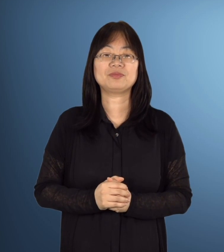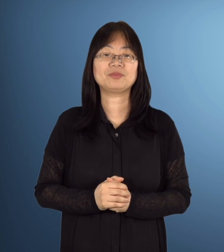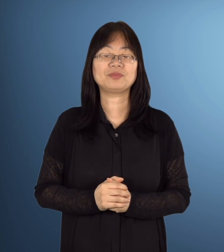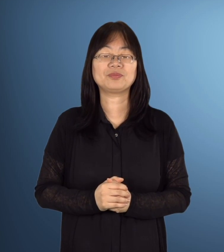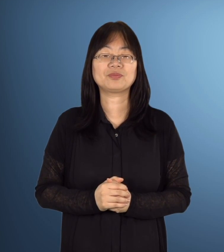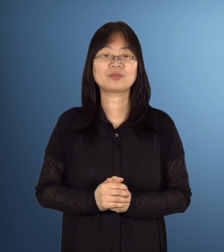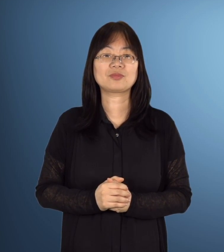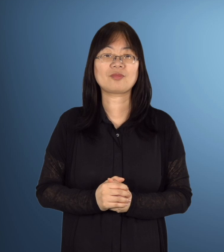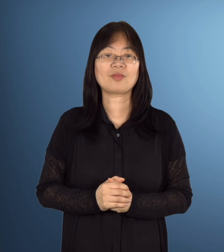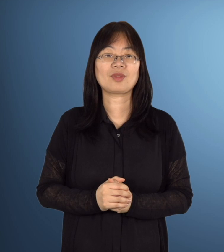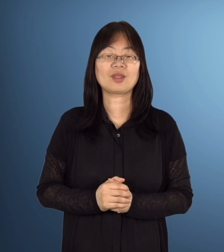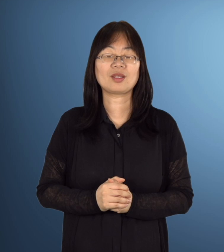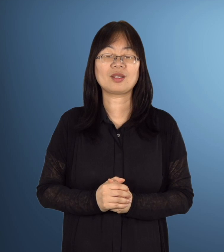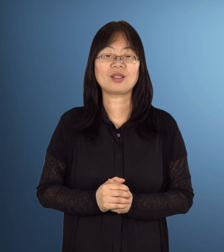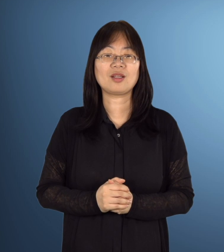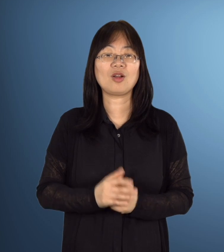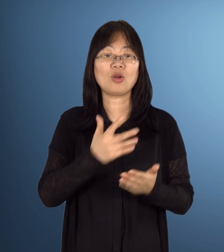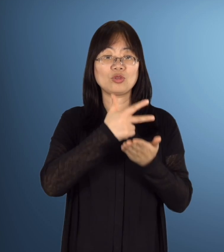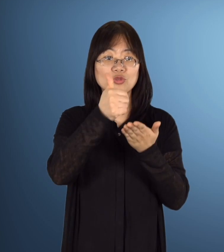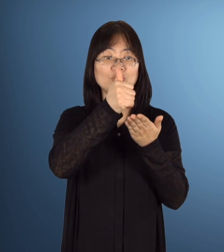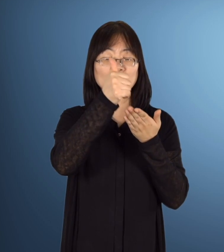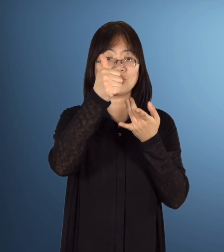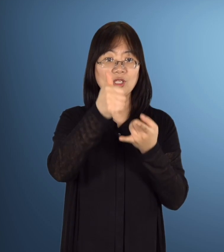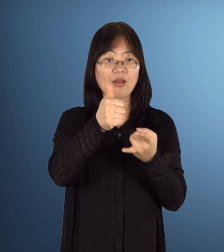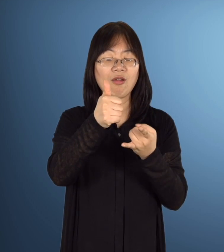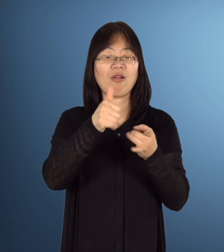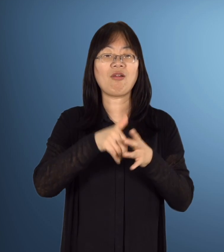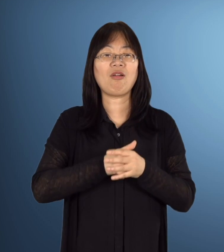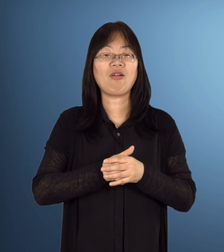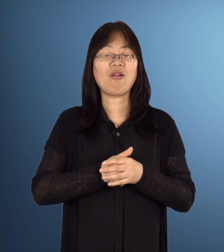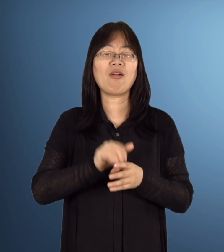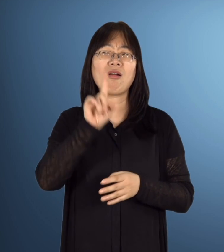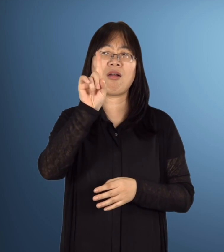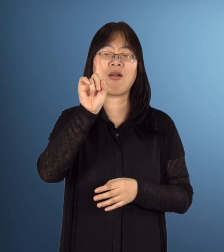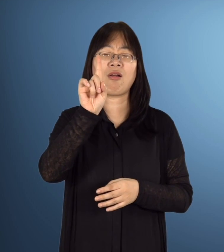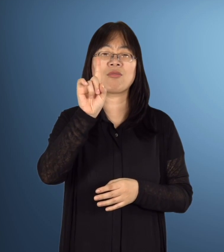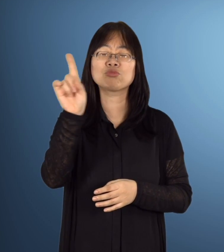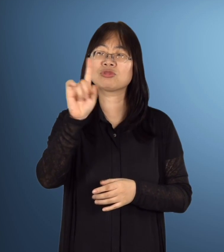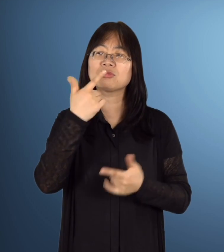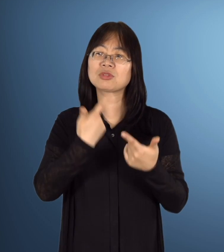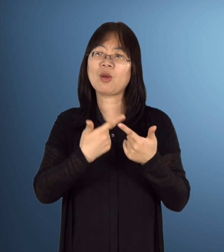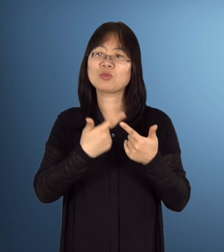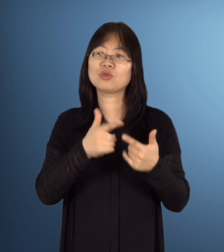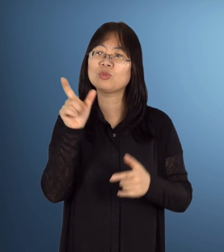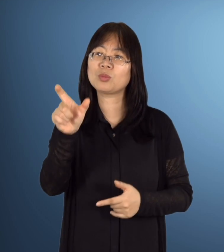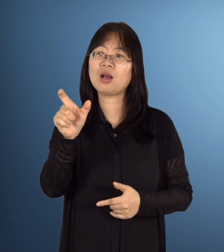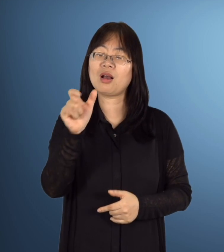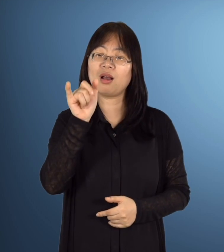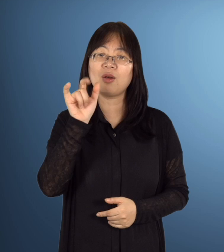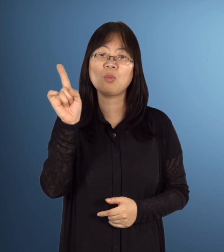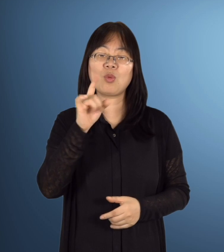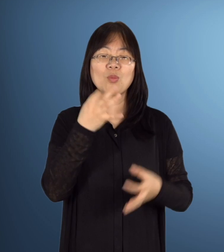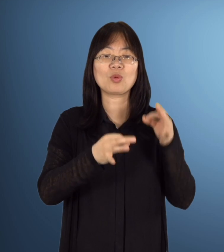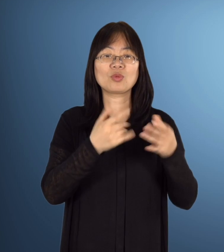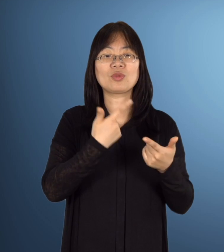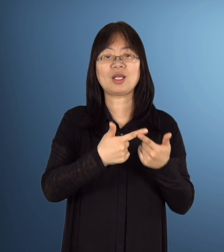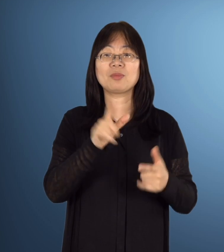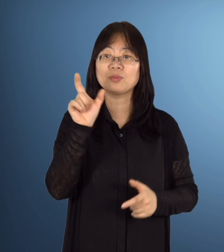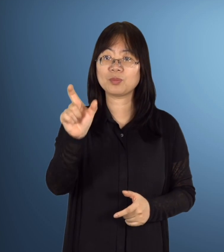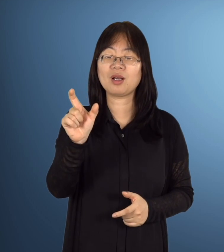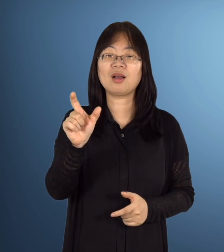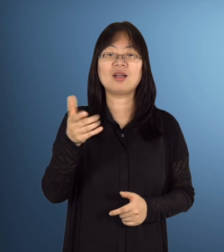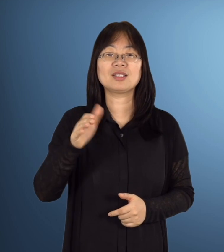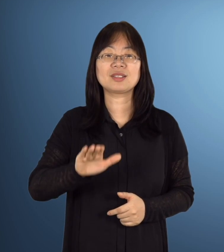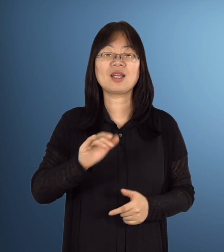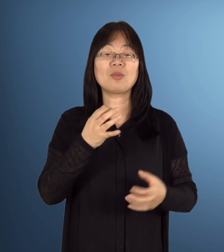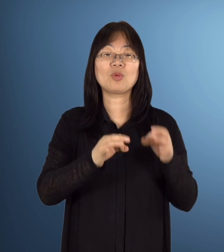여기 보니까 주께서 한 무슨 나무라고 되어 있죠? 네, 포도나무. 근데